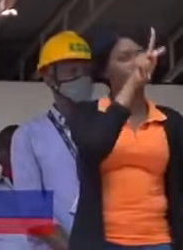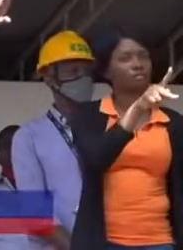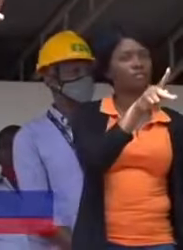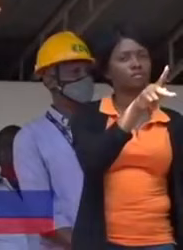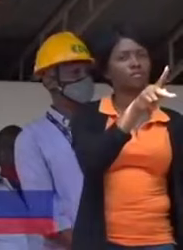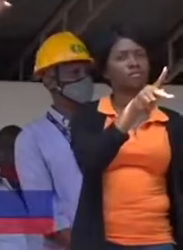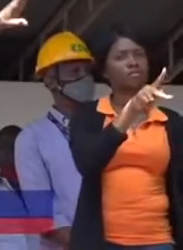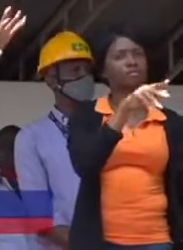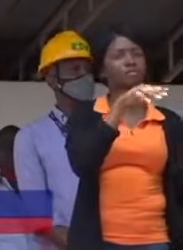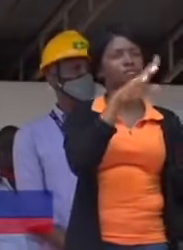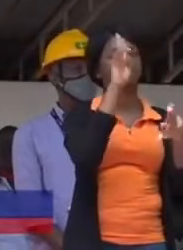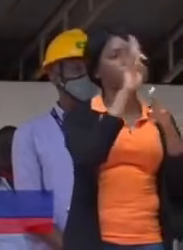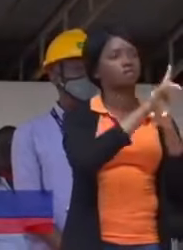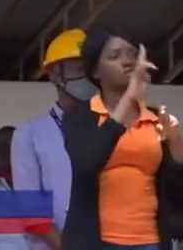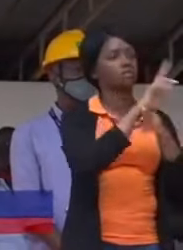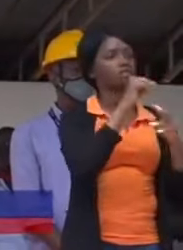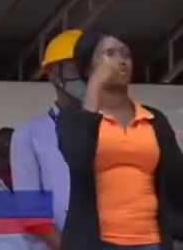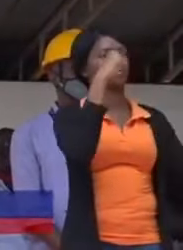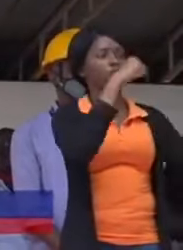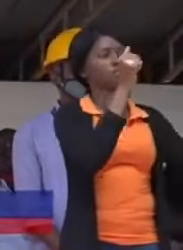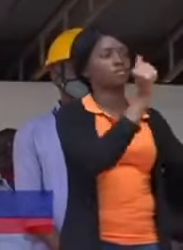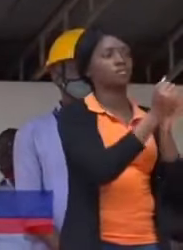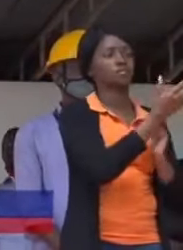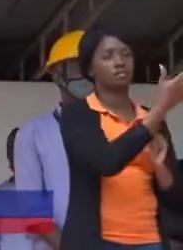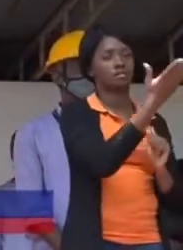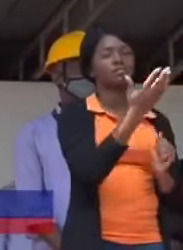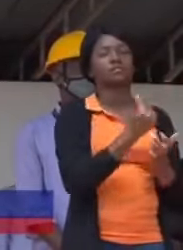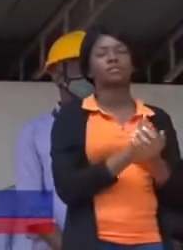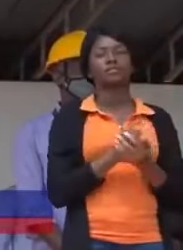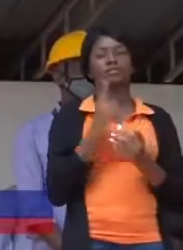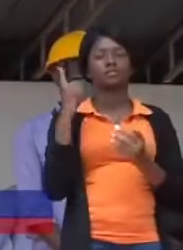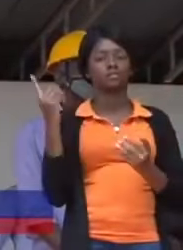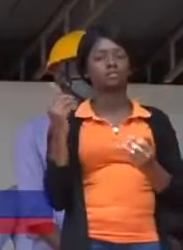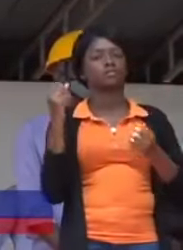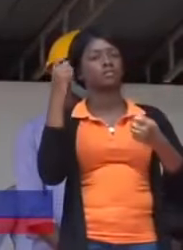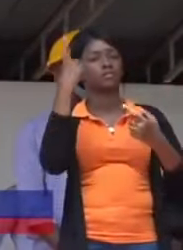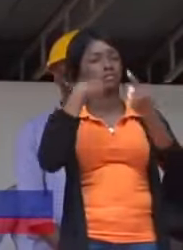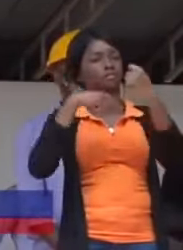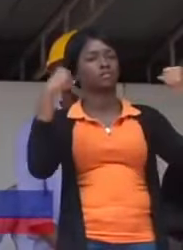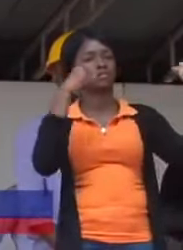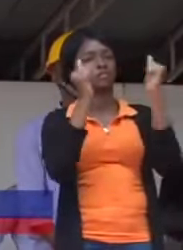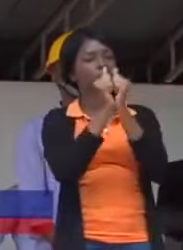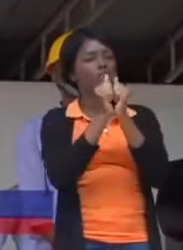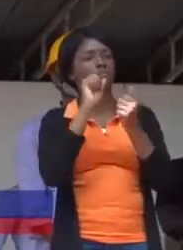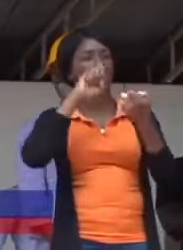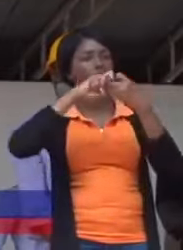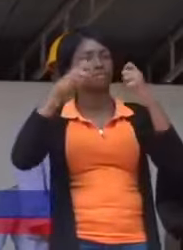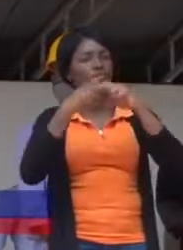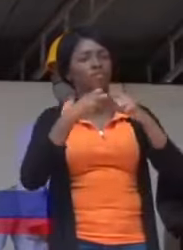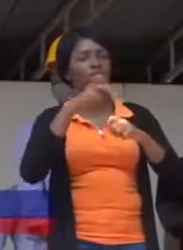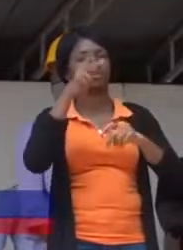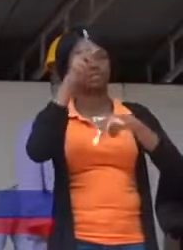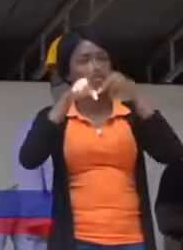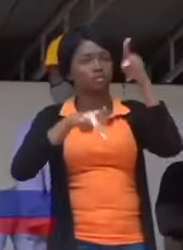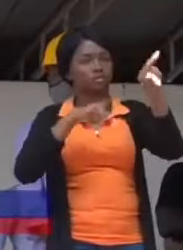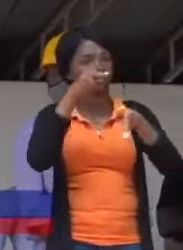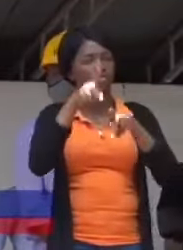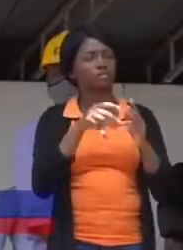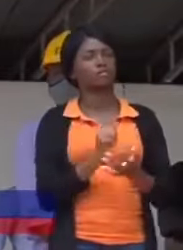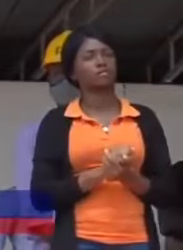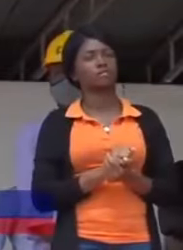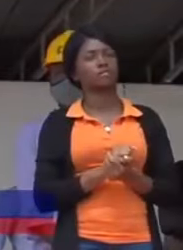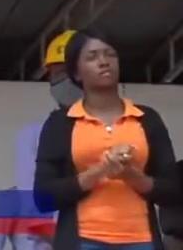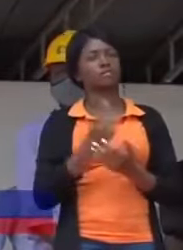Cherchez moun, n'habitue faire bataille avec yo déjà moi-même moi vinn goumé ak problème peuple là. Moun ka pa gen courant, m'vinn goumak